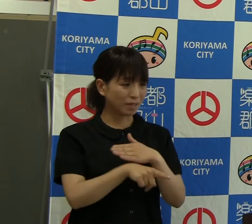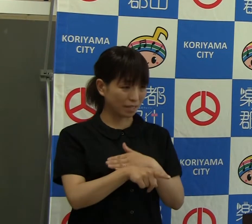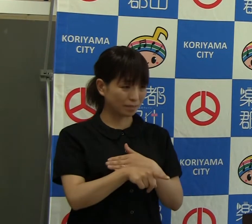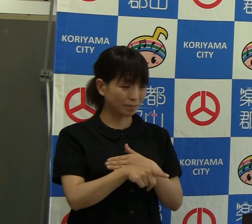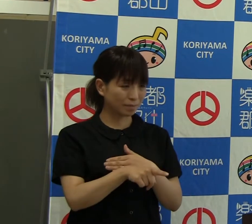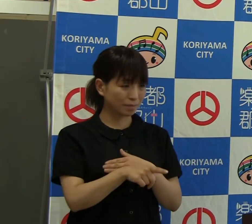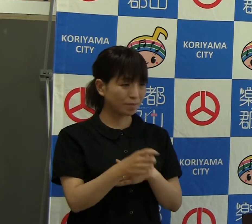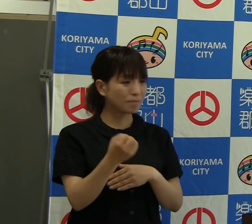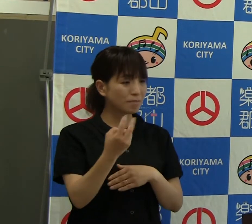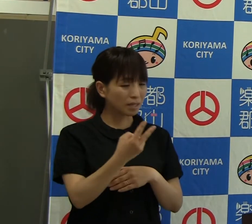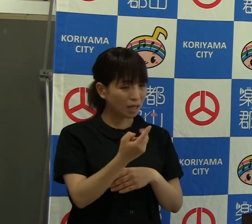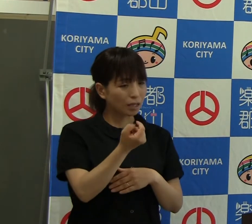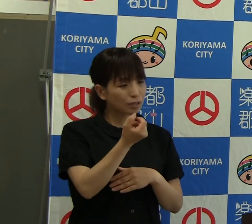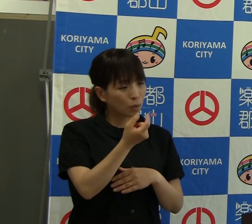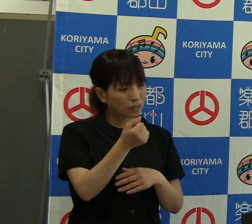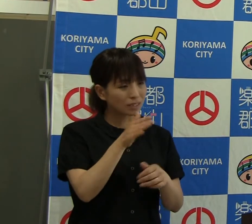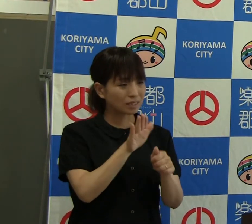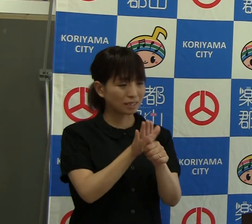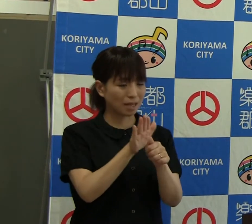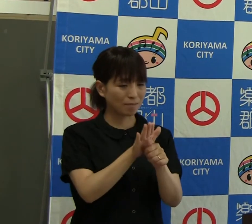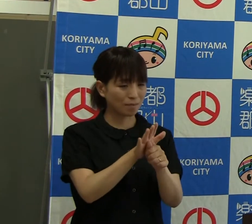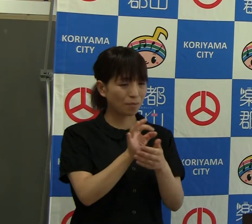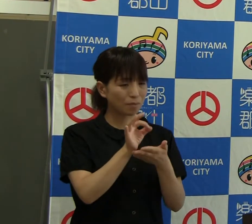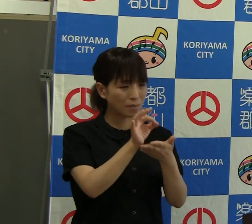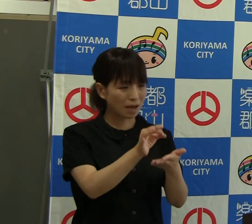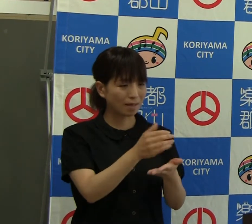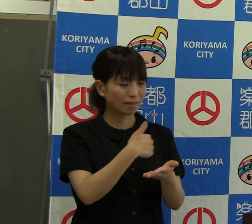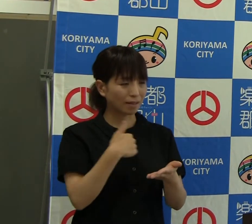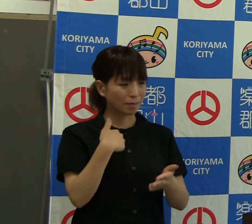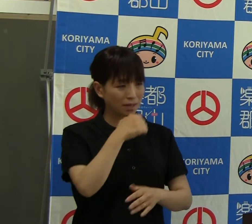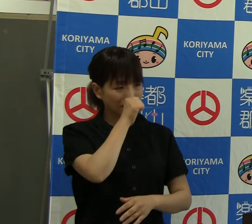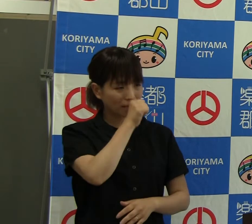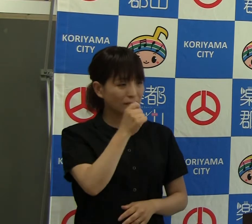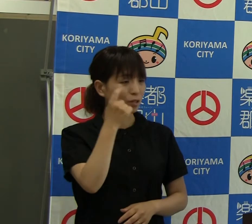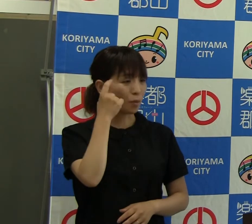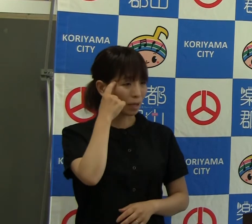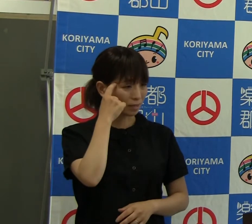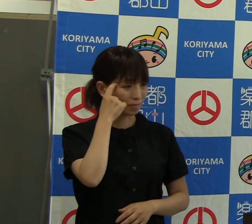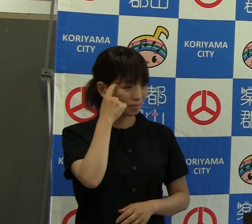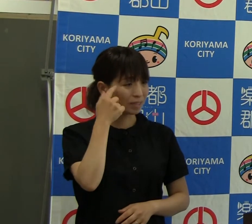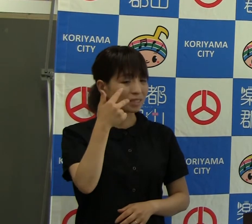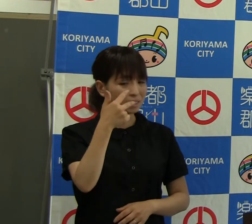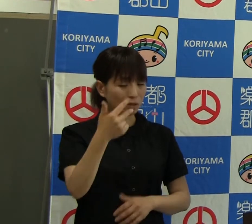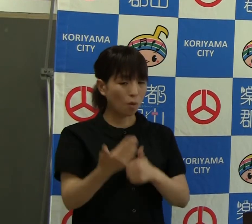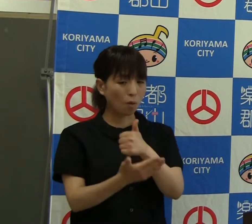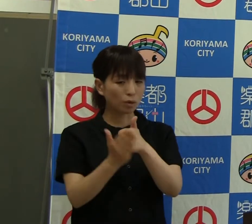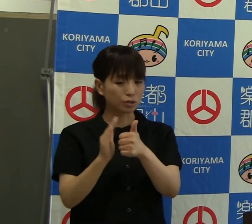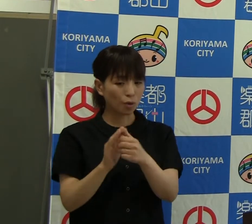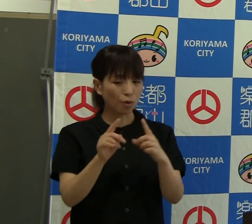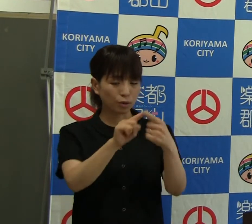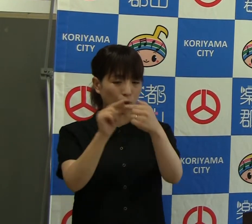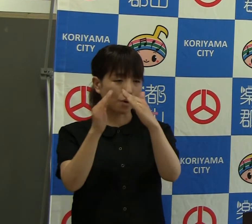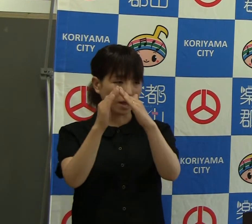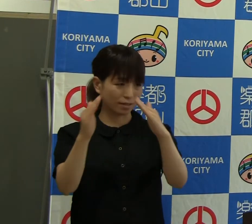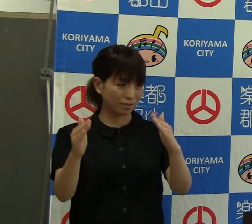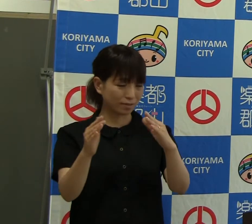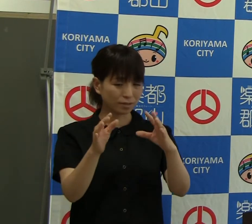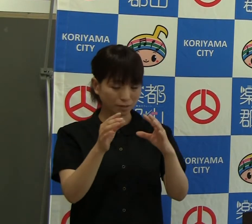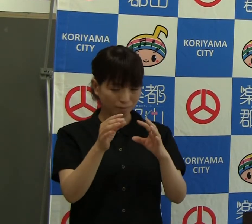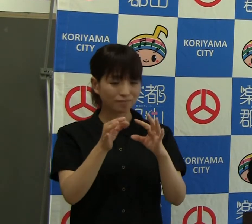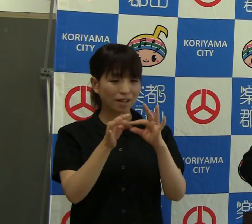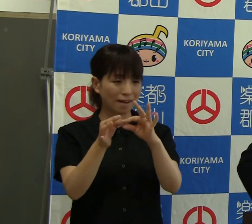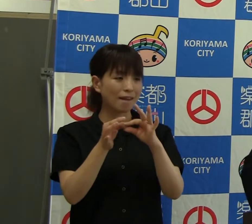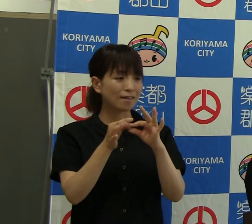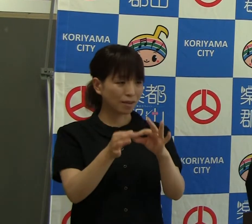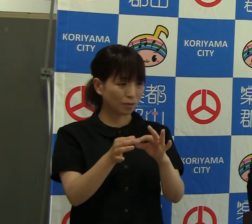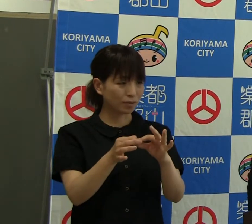的にも多少でもですねお役に立てばと。すでに今まで信用保証協会等を通じましてね、利子補給と